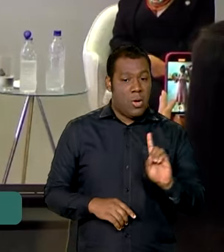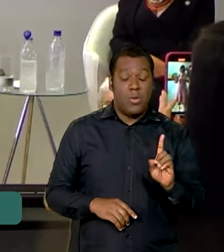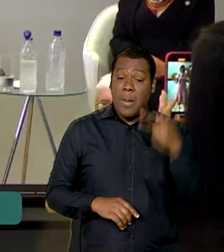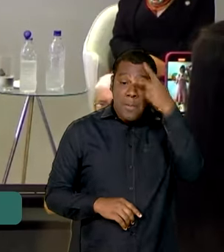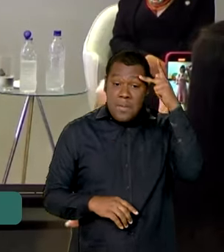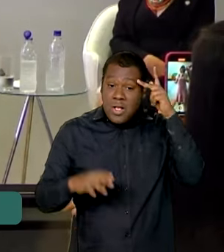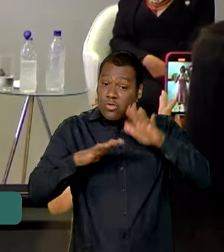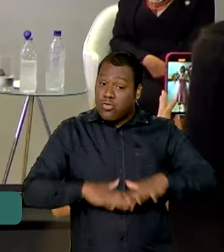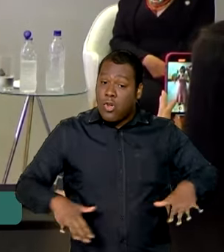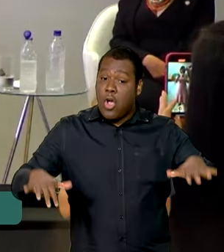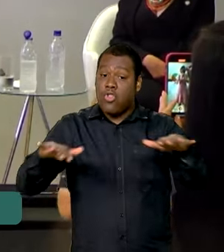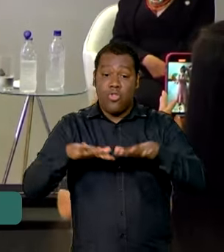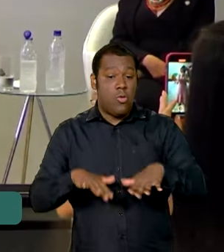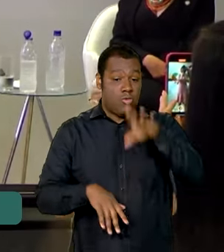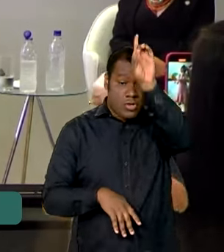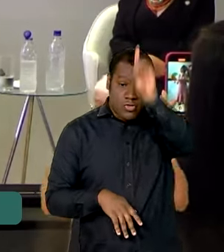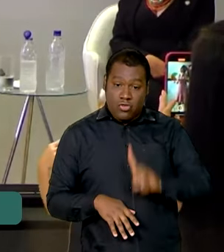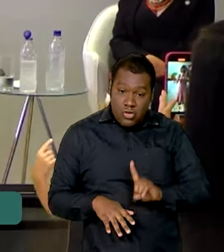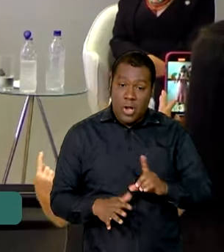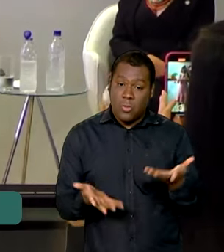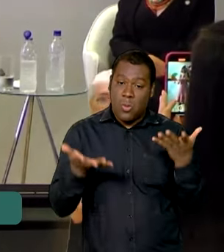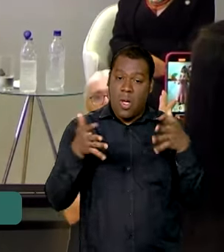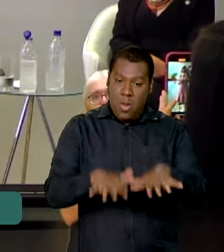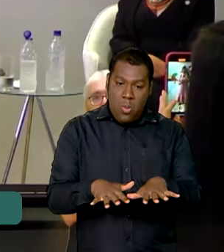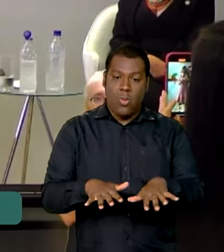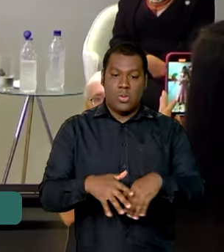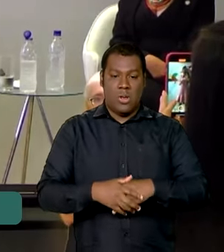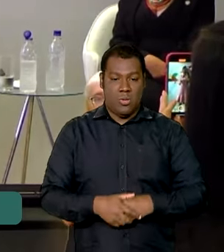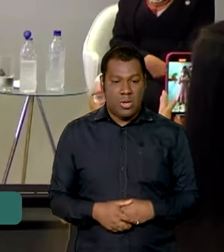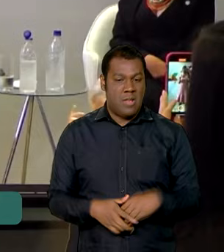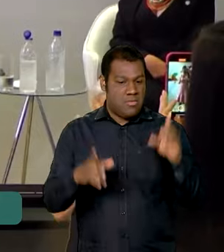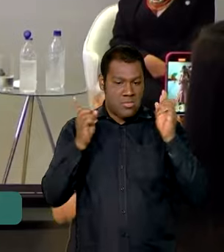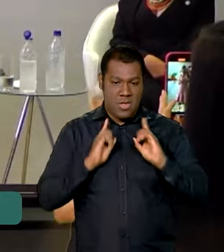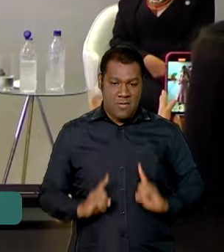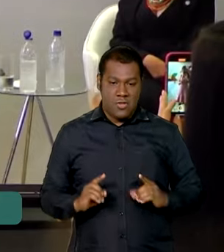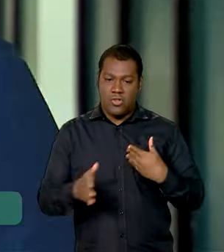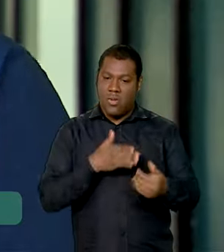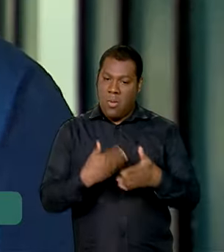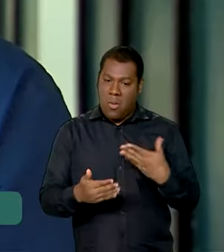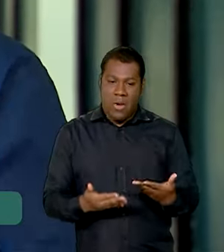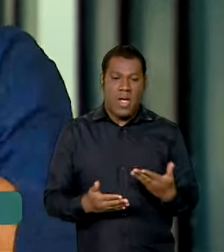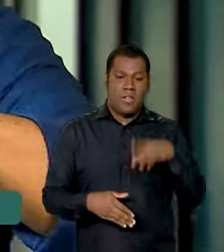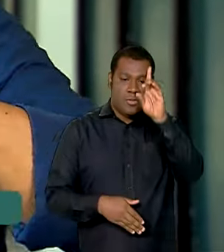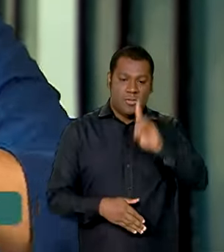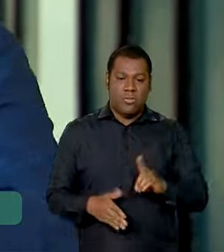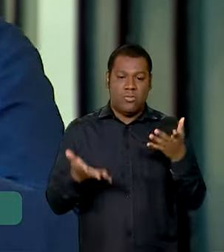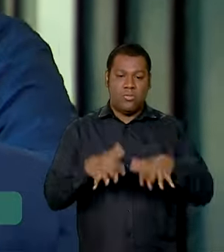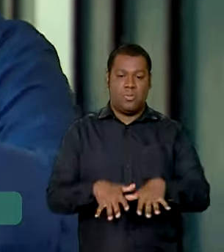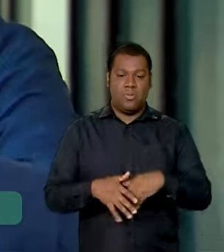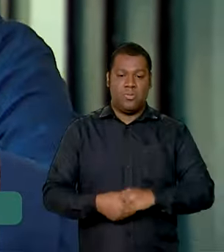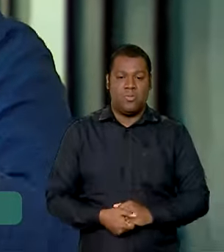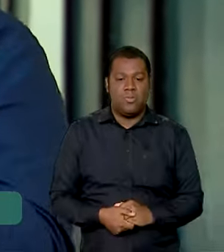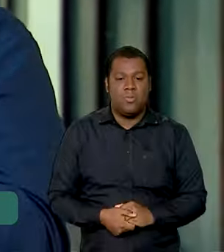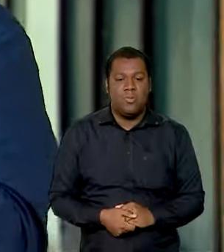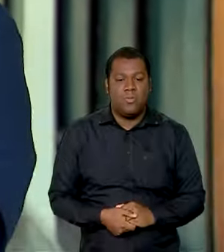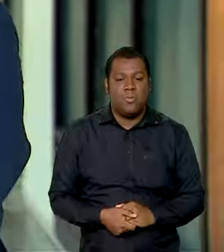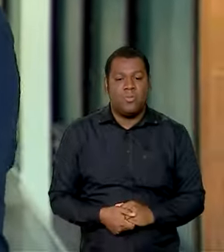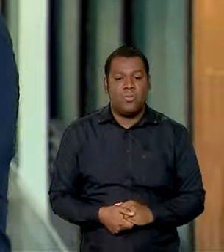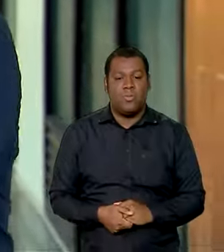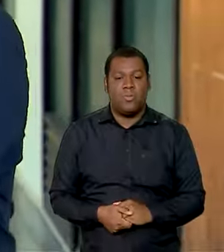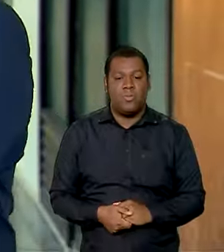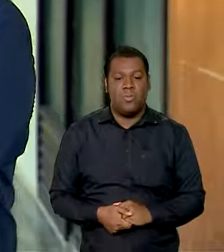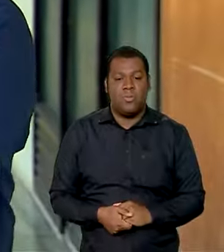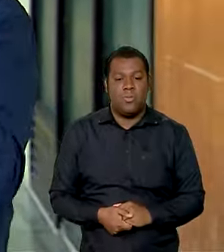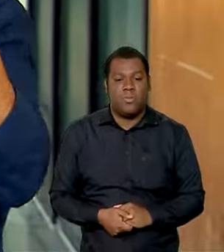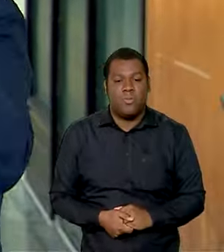não. É bom, é para todo mundo. Essa é a grande verdade da inclusão. Nós lutamos pela necessidade, seja na área da saúde,